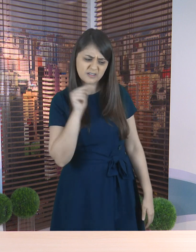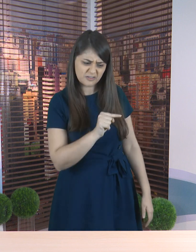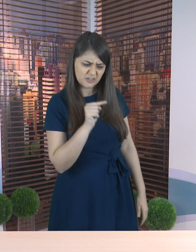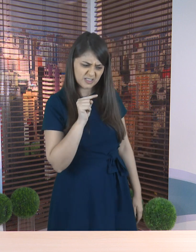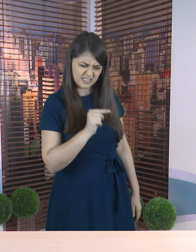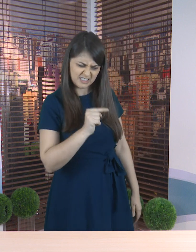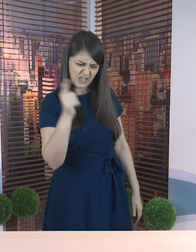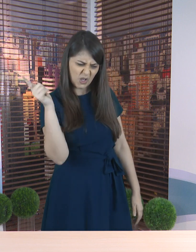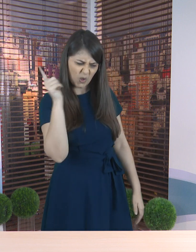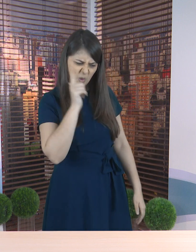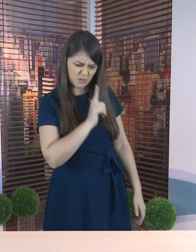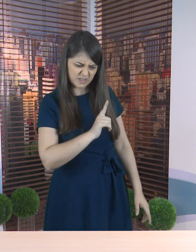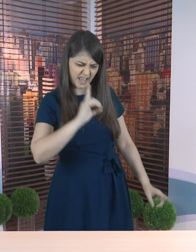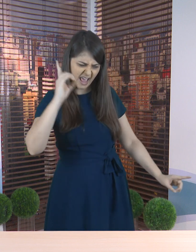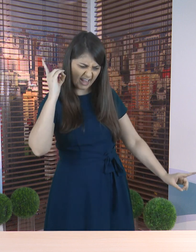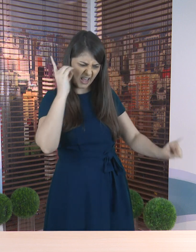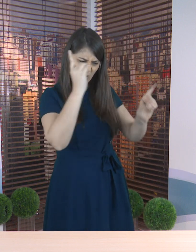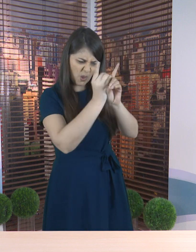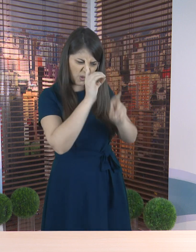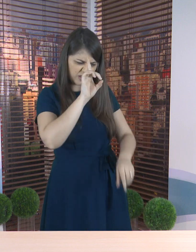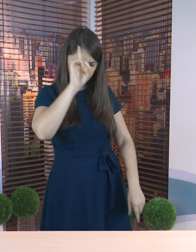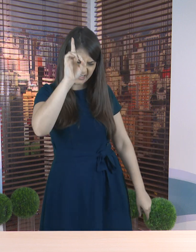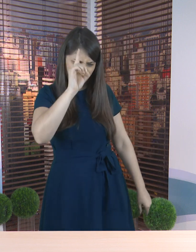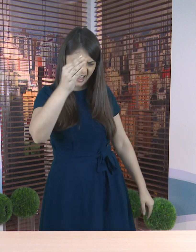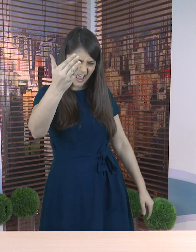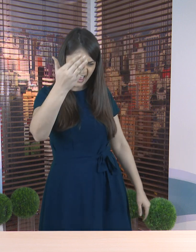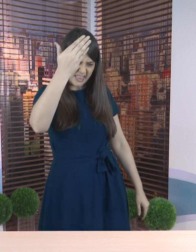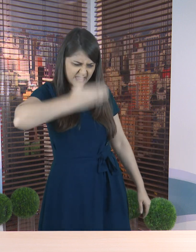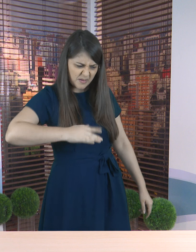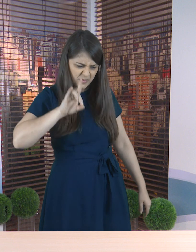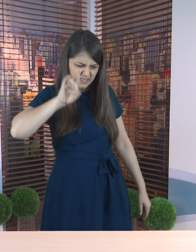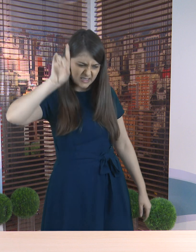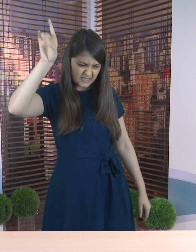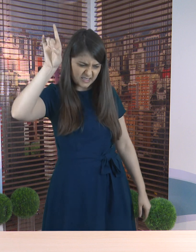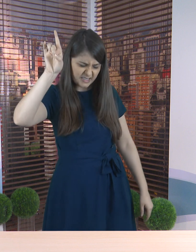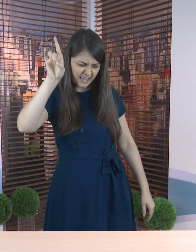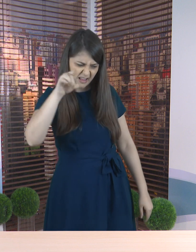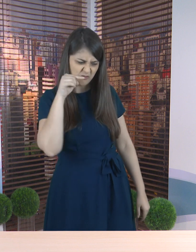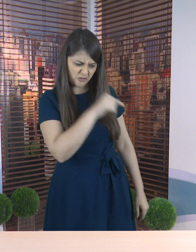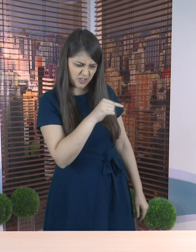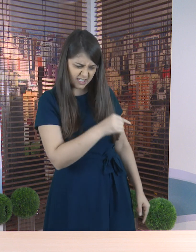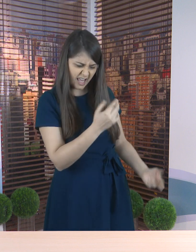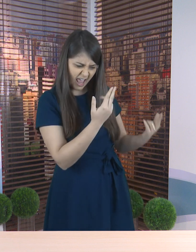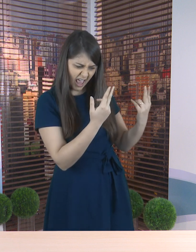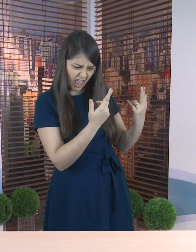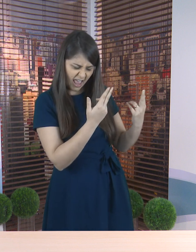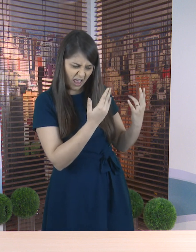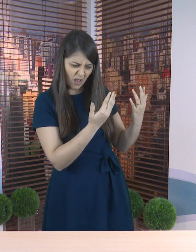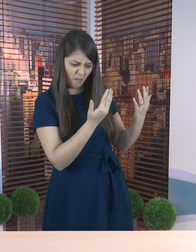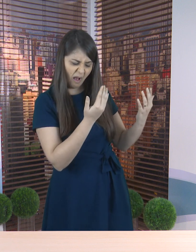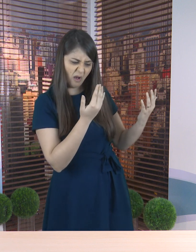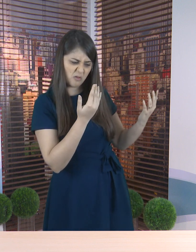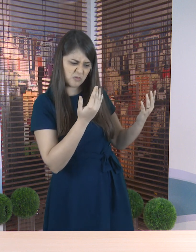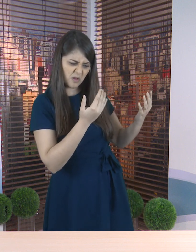as profundezas divinas utilizando metáforas espaciais que medem com passos